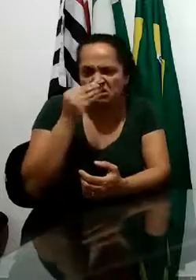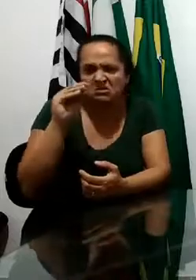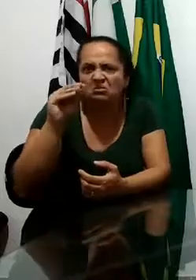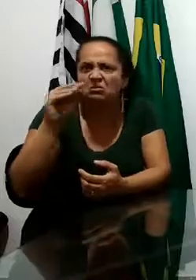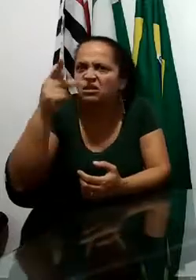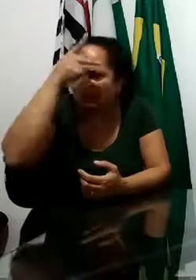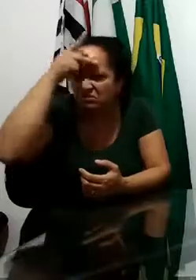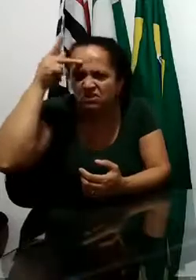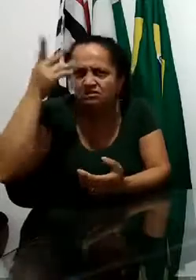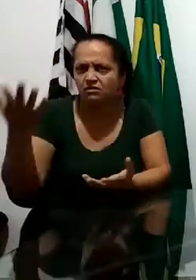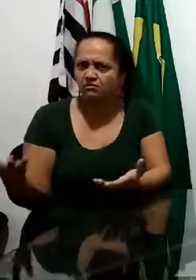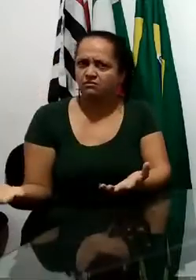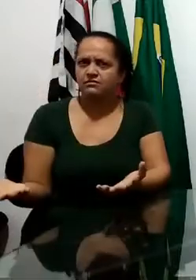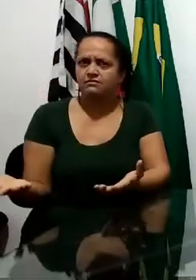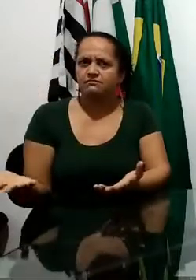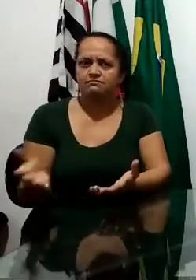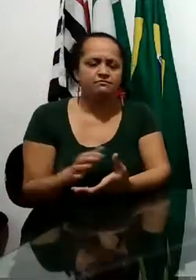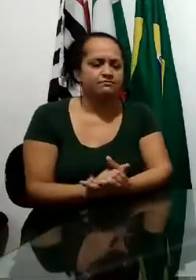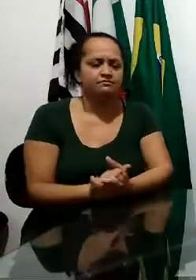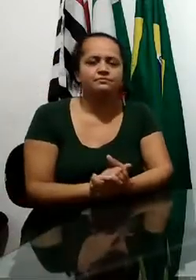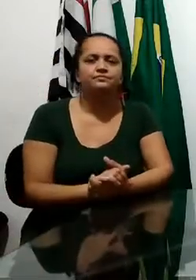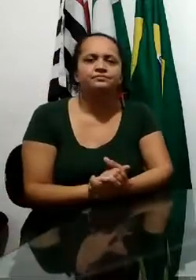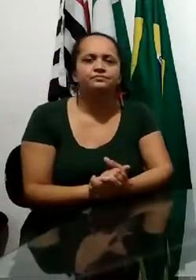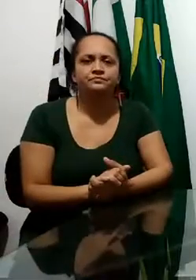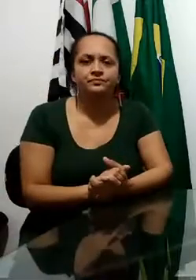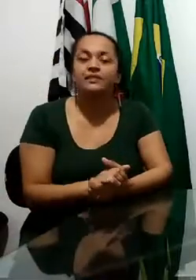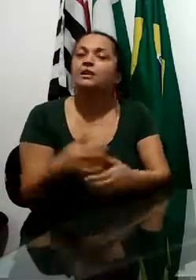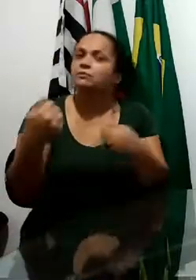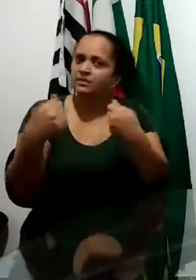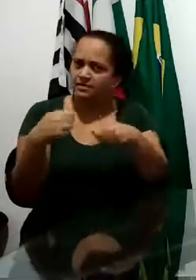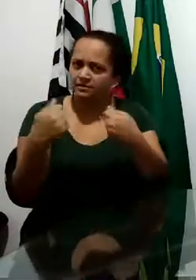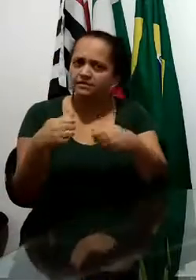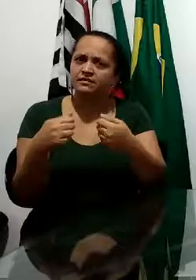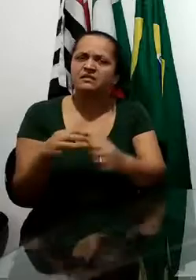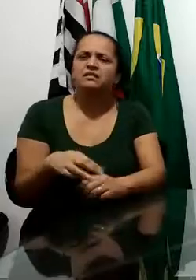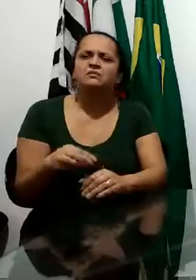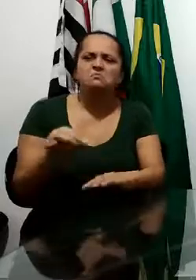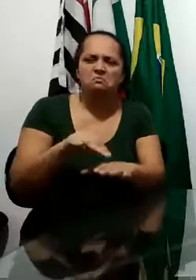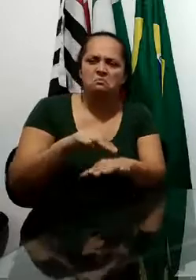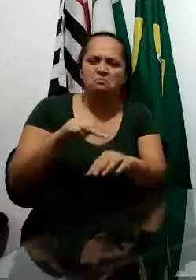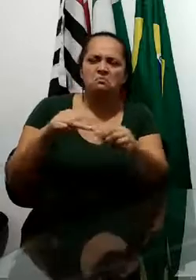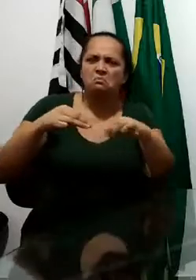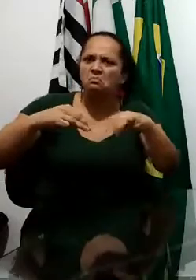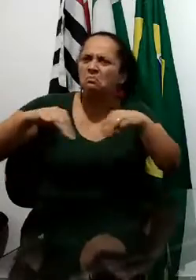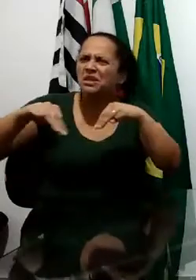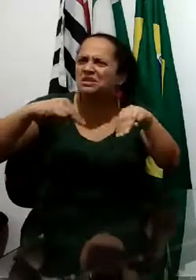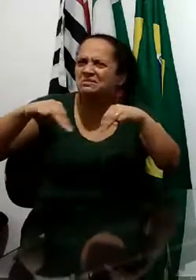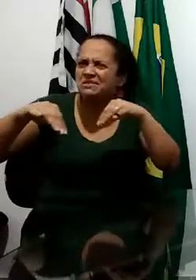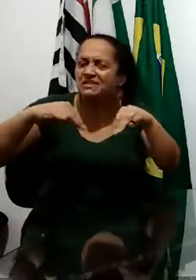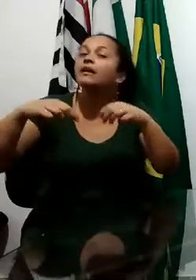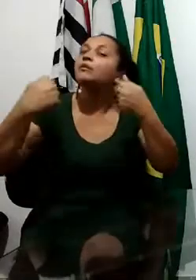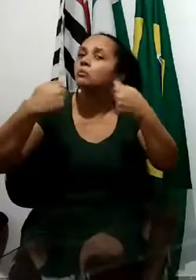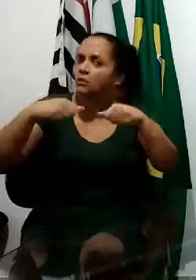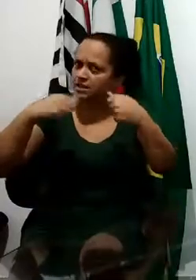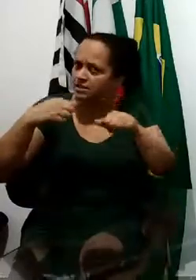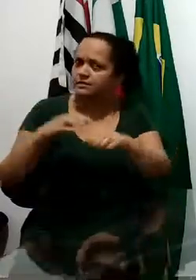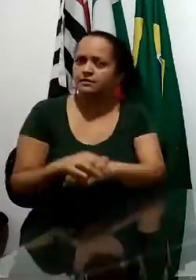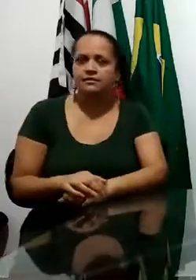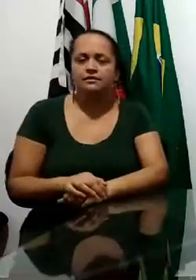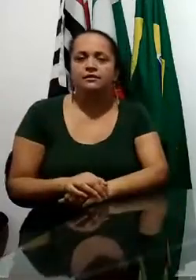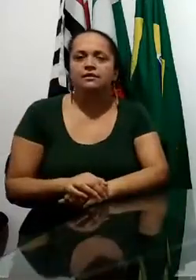infidelidade para com a obra do ministério resulta